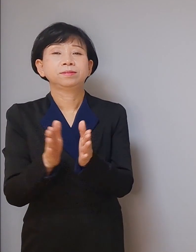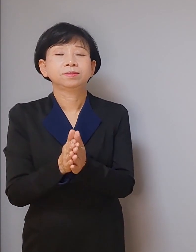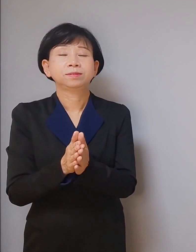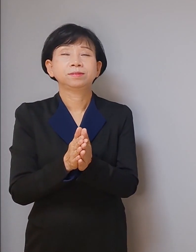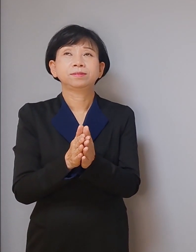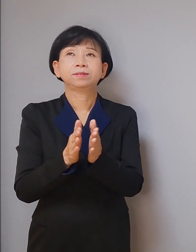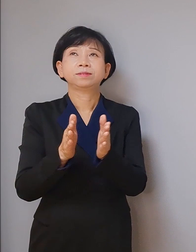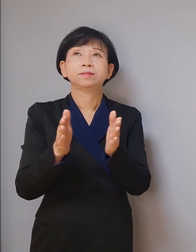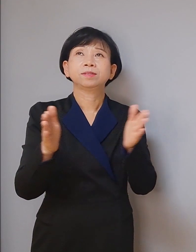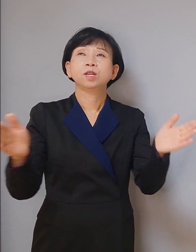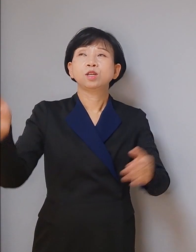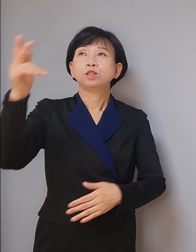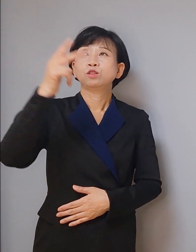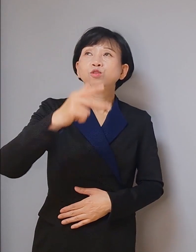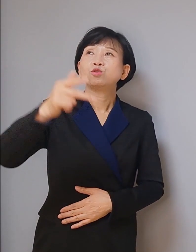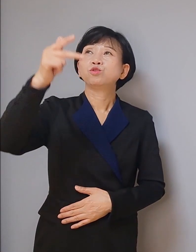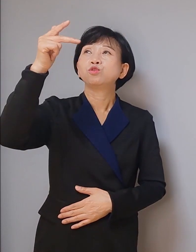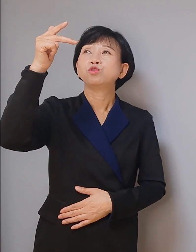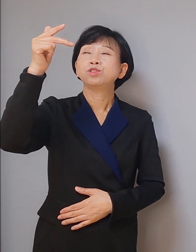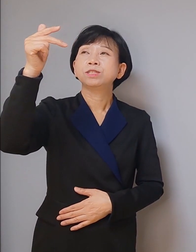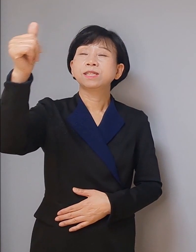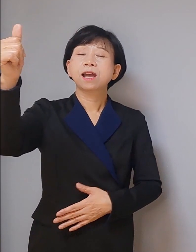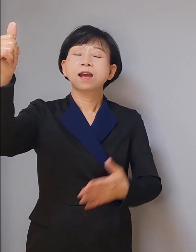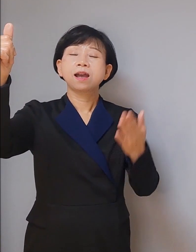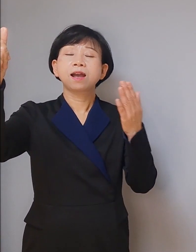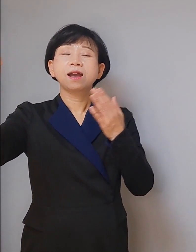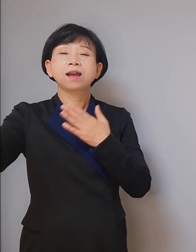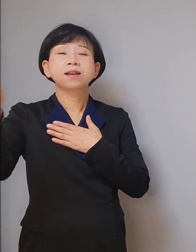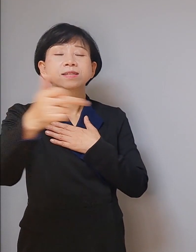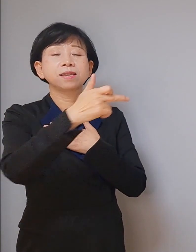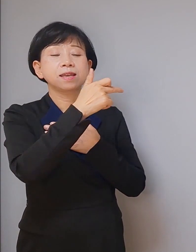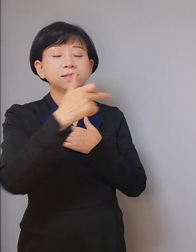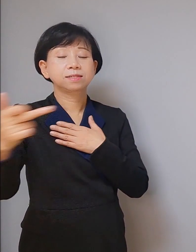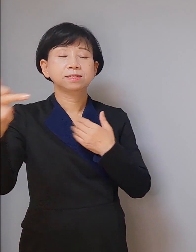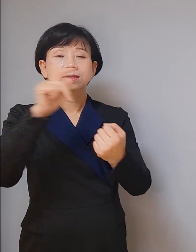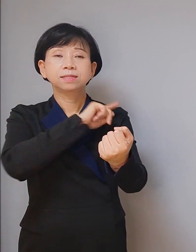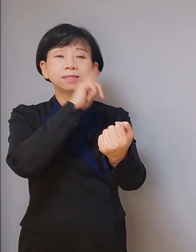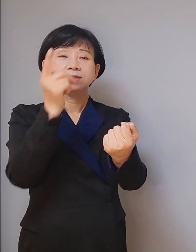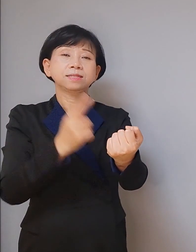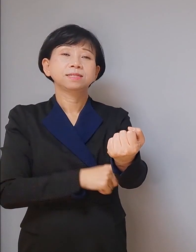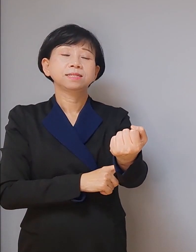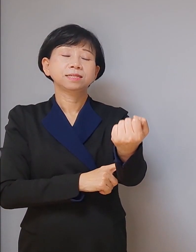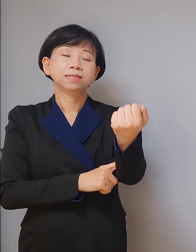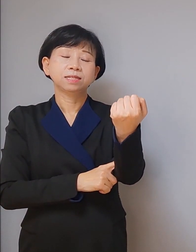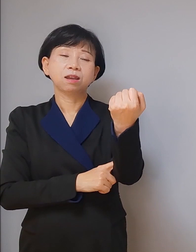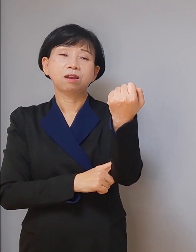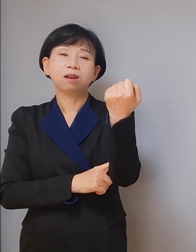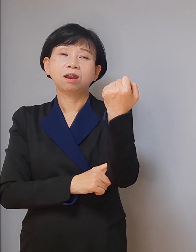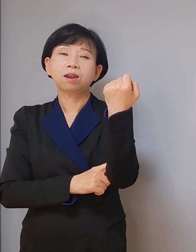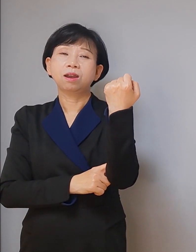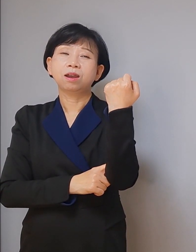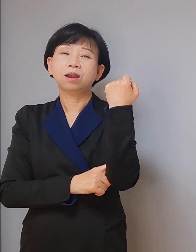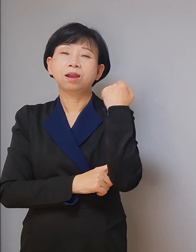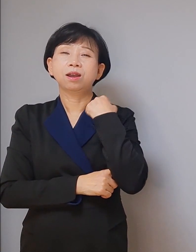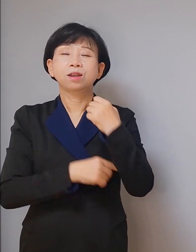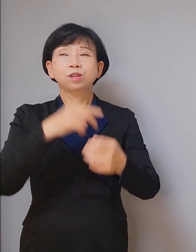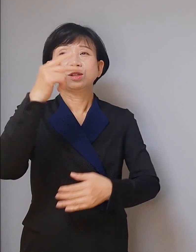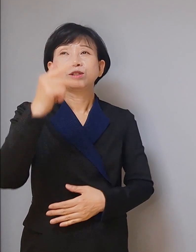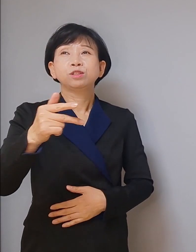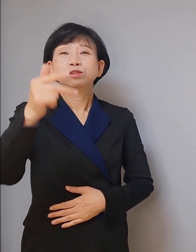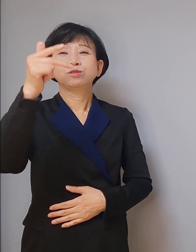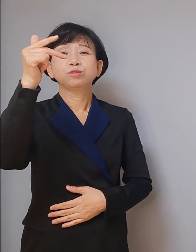주는 나의 큰 능력, 주는 나의 큰 능력,